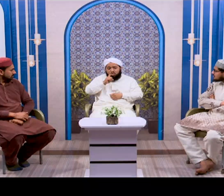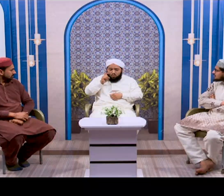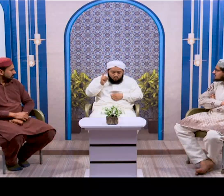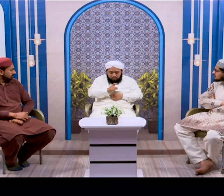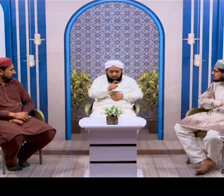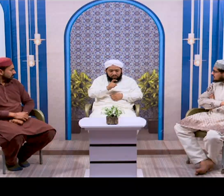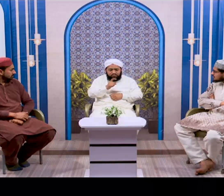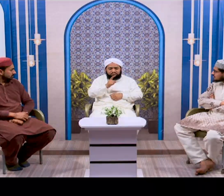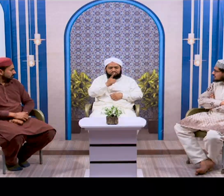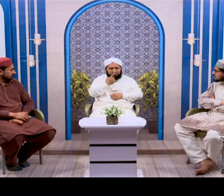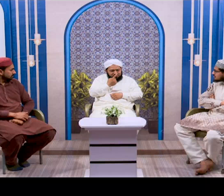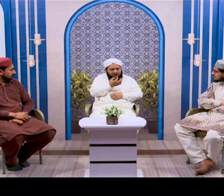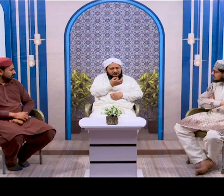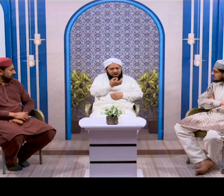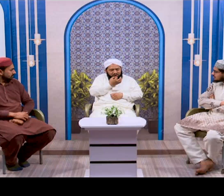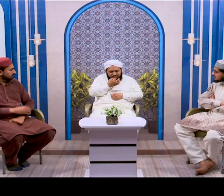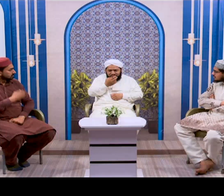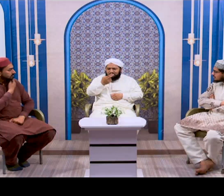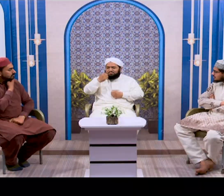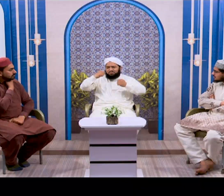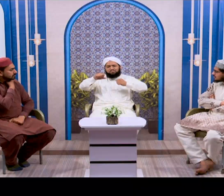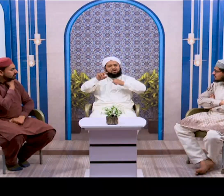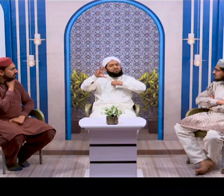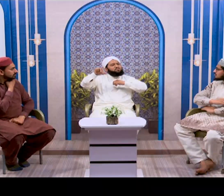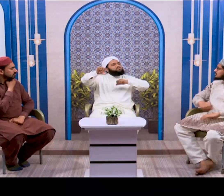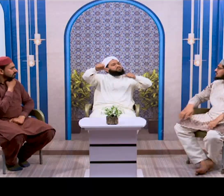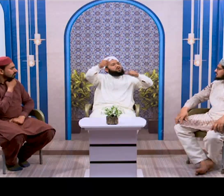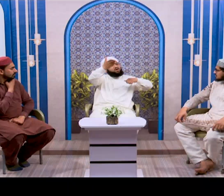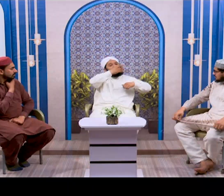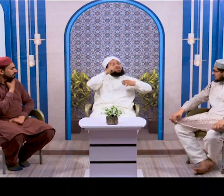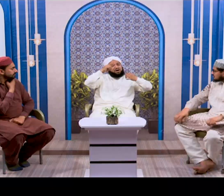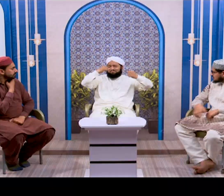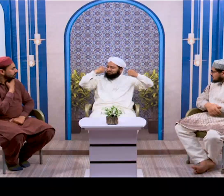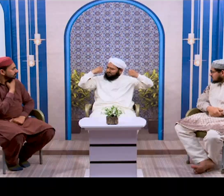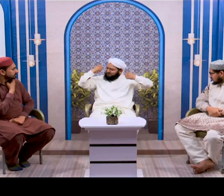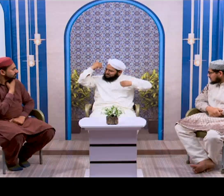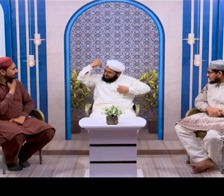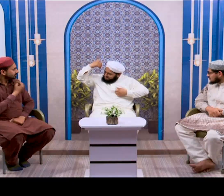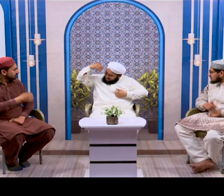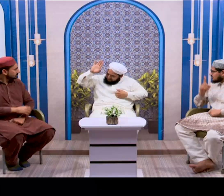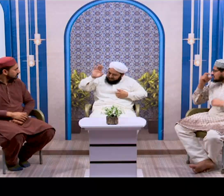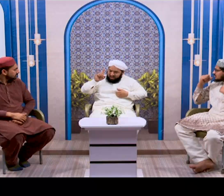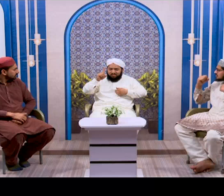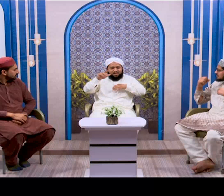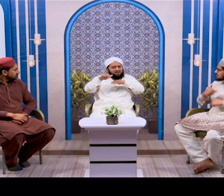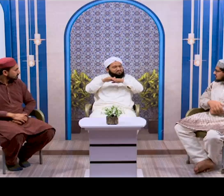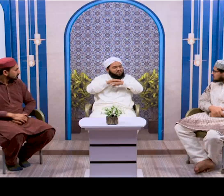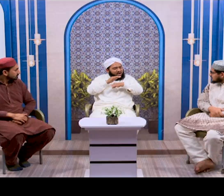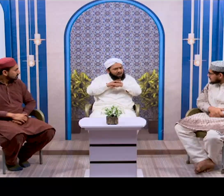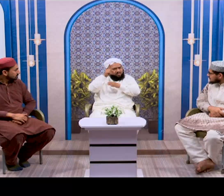ہیں جو اللہ پاک کے حکم سے اس کے بندوں کے ذریعے رونما ہوتے ہیں۔ اللہ پاک ہر شے پر قادر ہے، لہذا اللہ پاک ہی